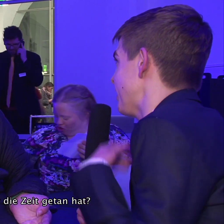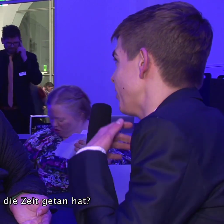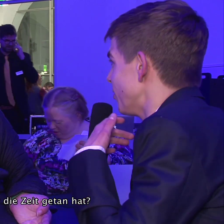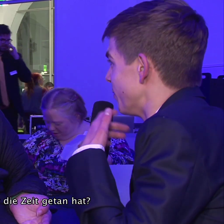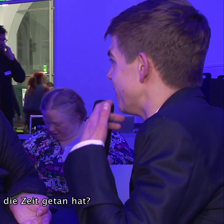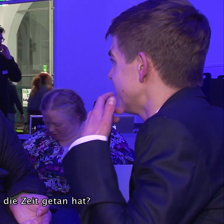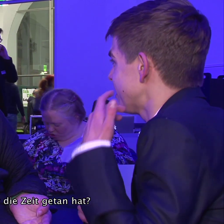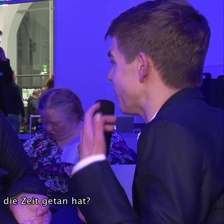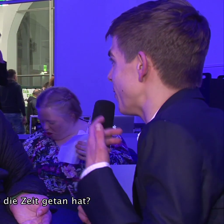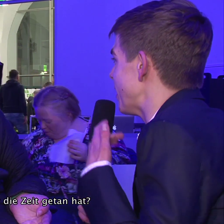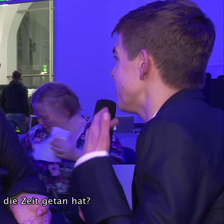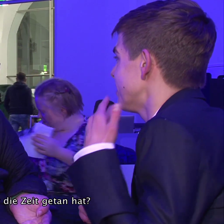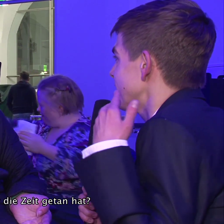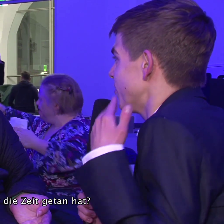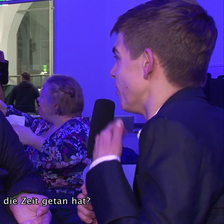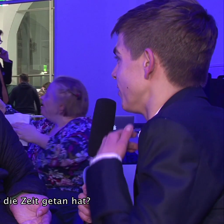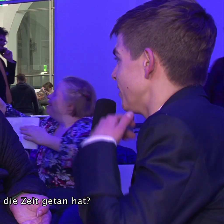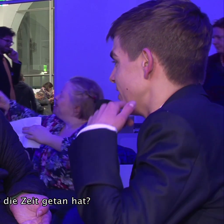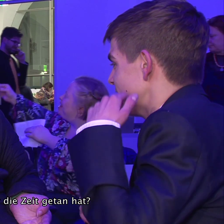was sich über, sagen wir mal,